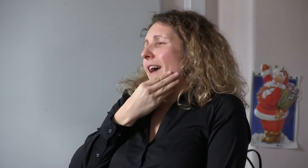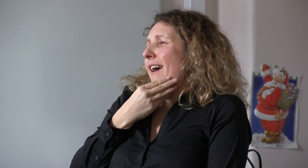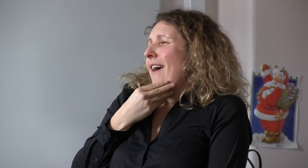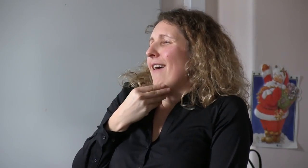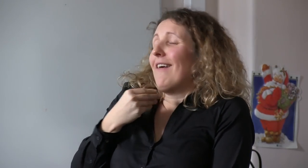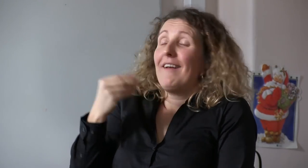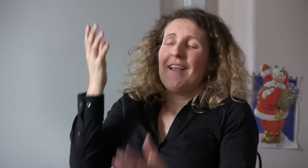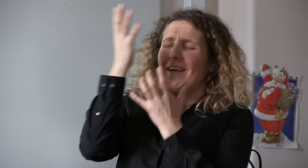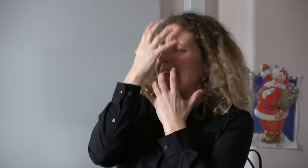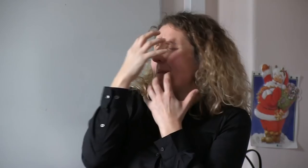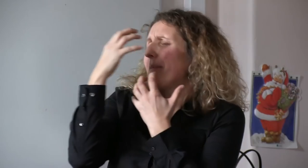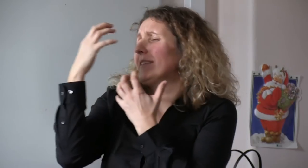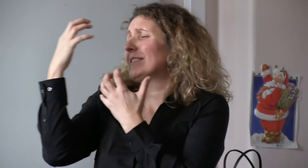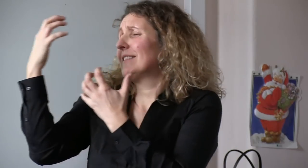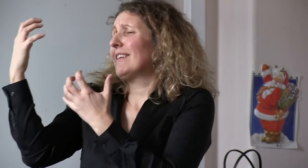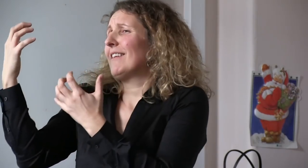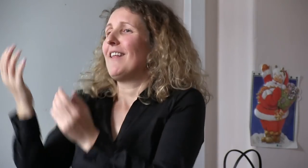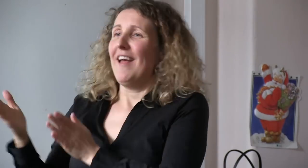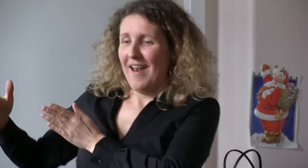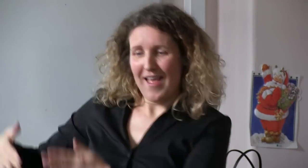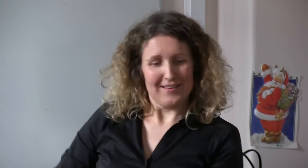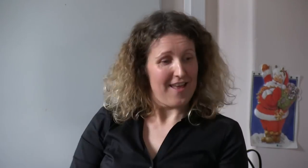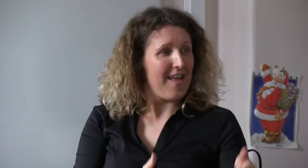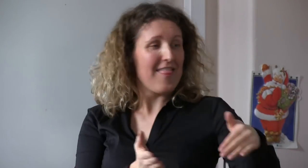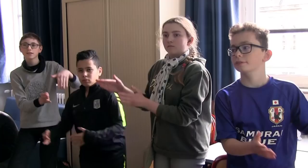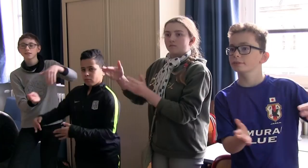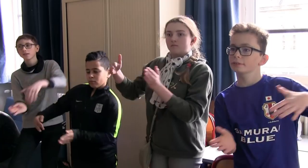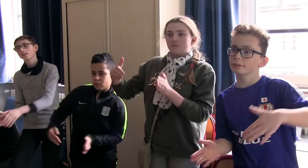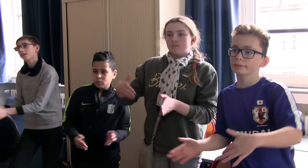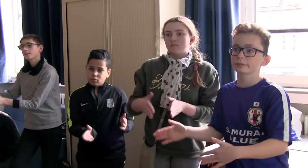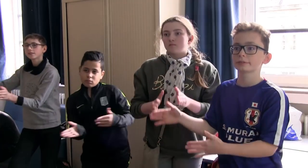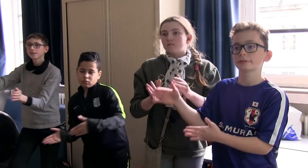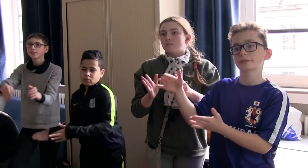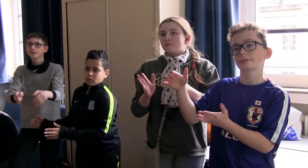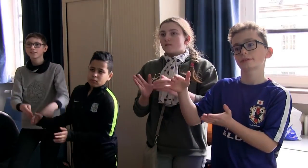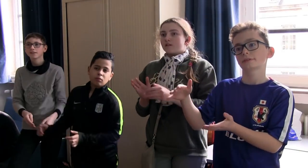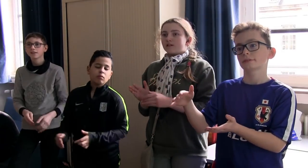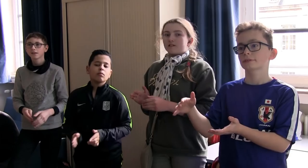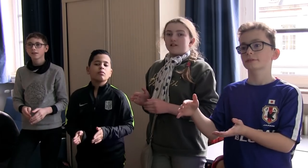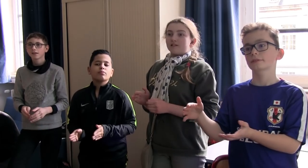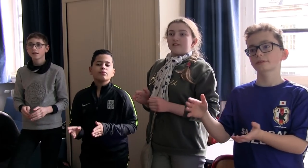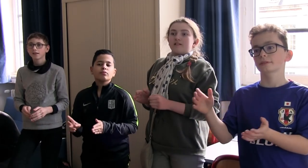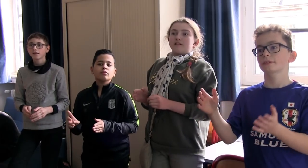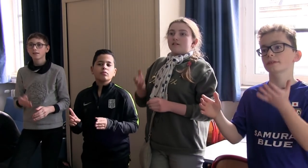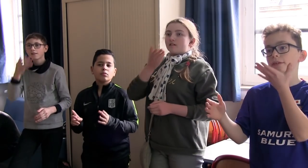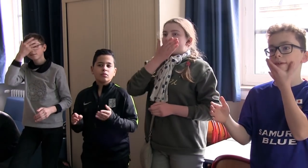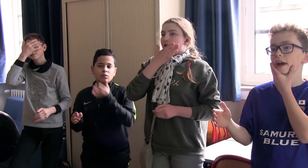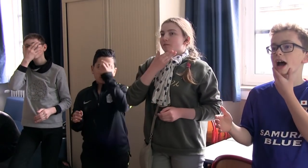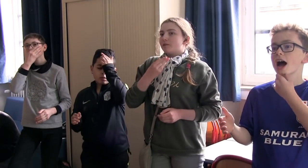Au collège du lycée Hélène Boucher, à Thionville, dans le Grand Est, Orte et Kelly, enseignante entendante, proposent des ateliers de chansing à ses élèves sourds et entendants. Mais qu